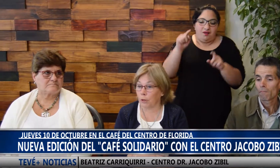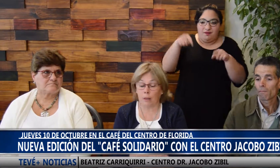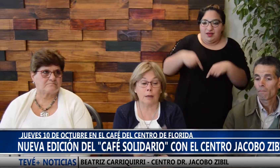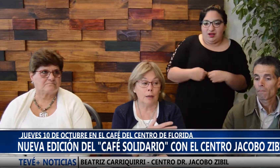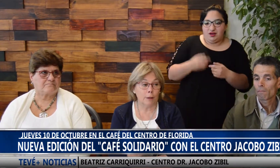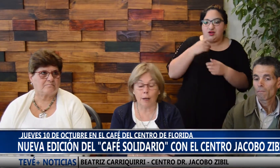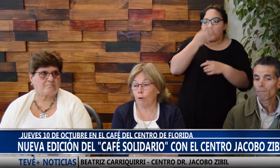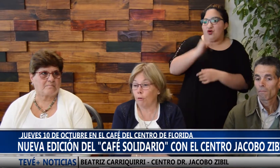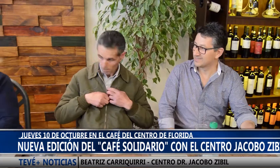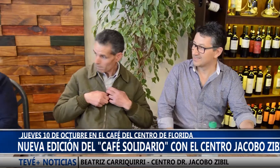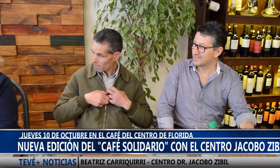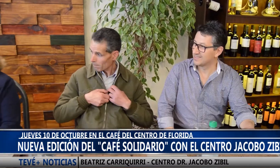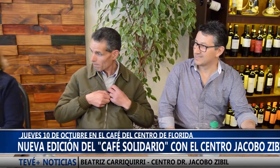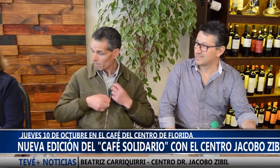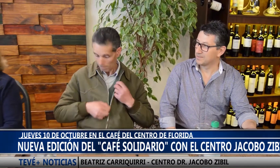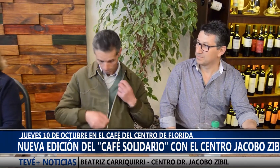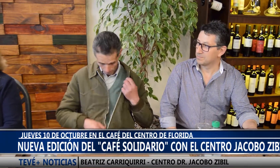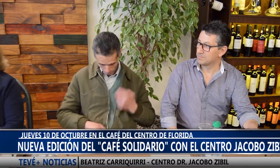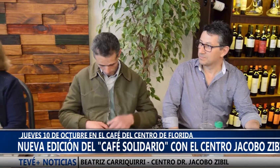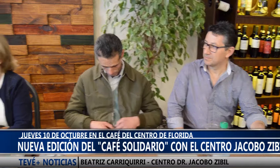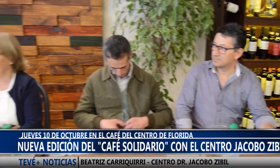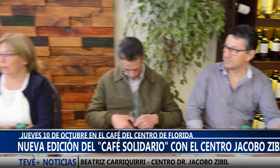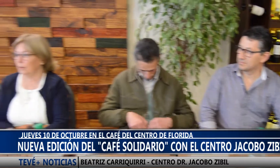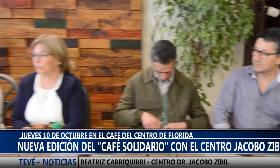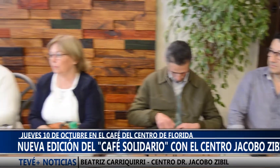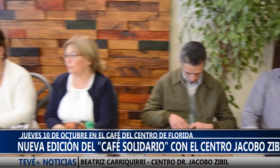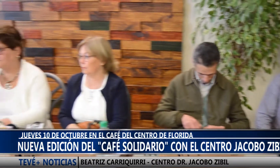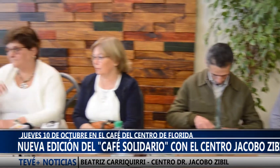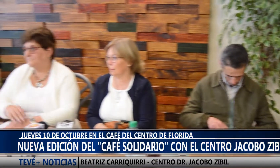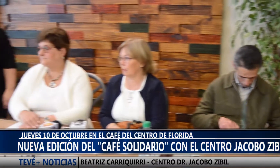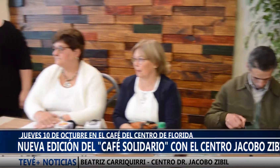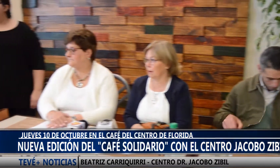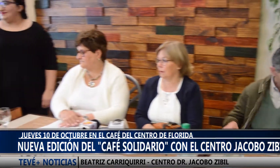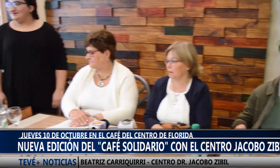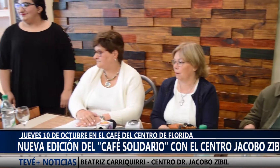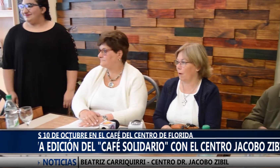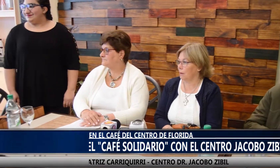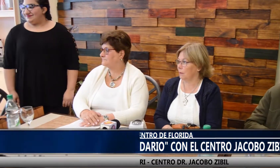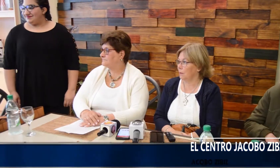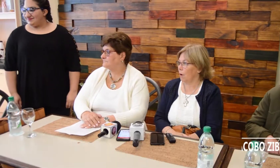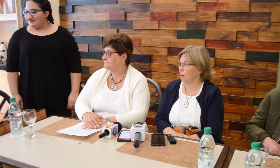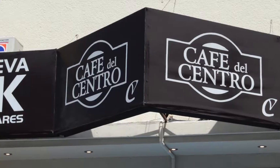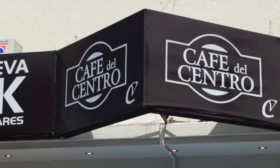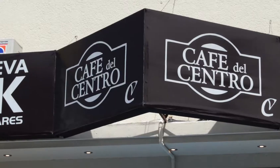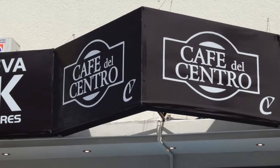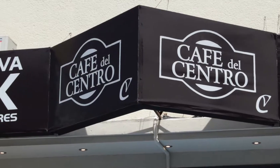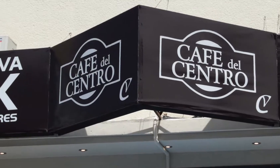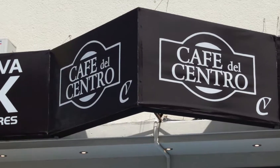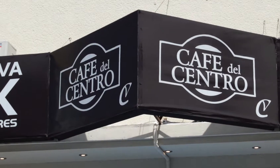de Florida, de Jacobo, lo puede venir a hacer. Lo que queremos es que sea un día